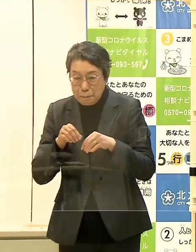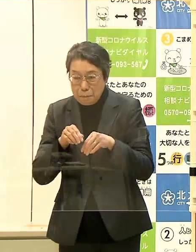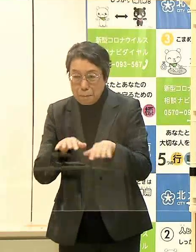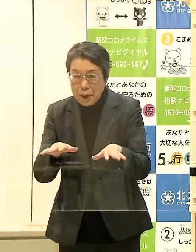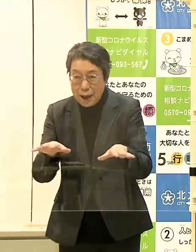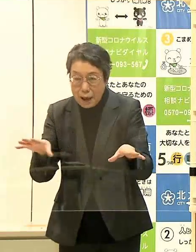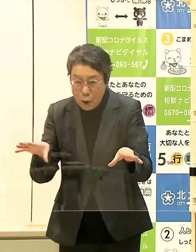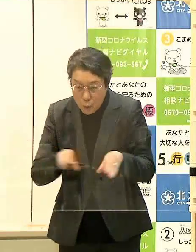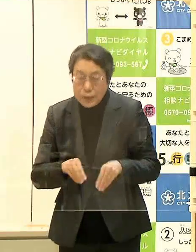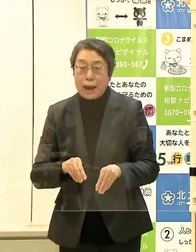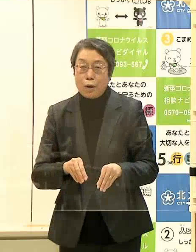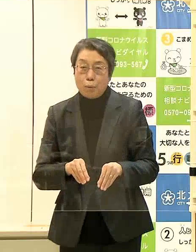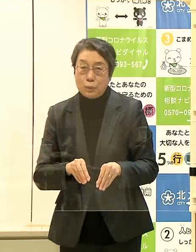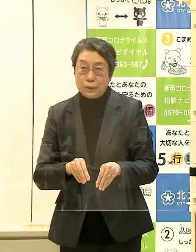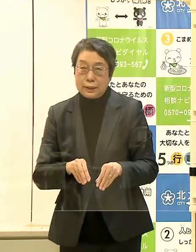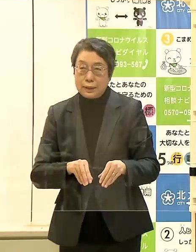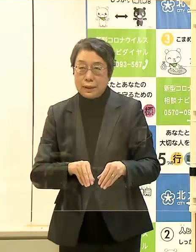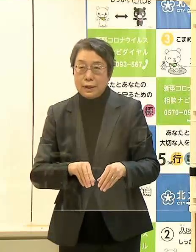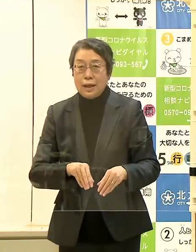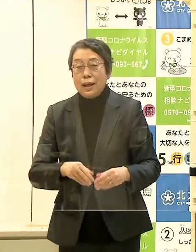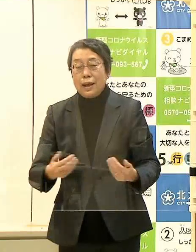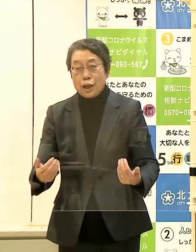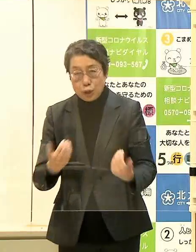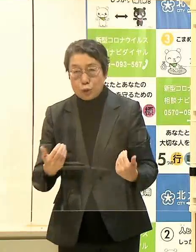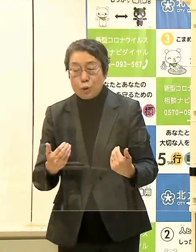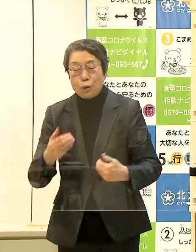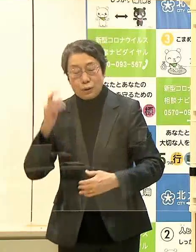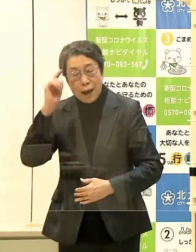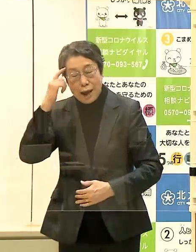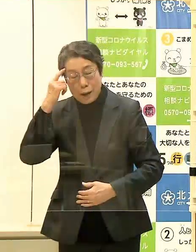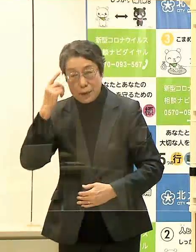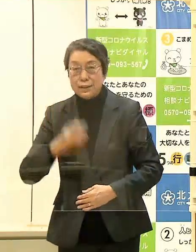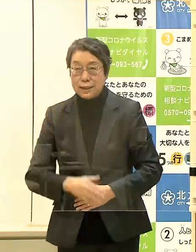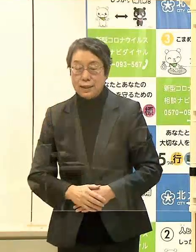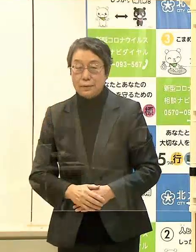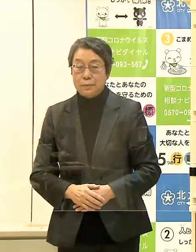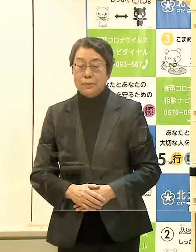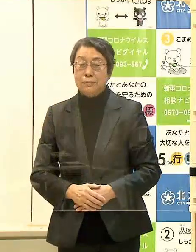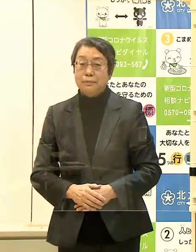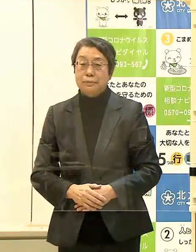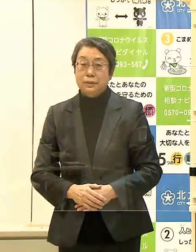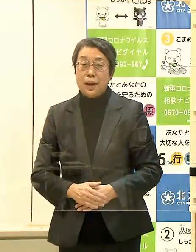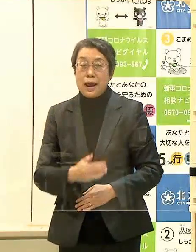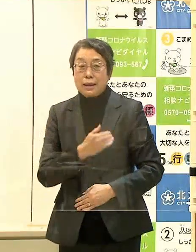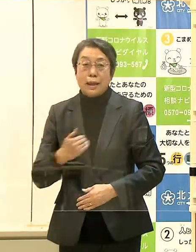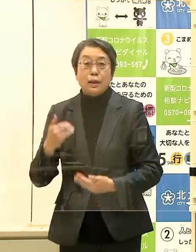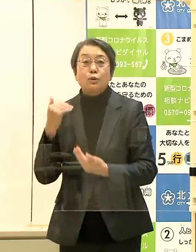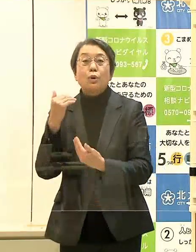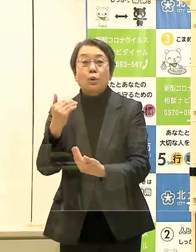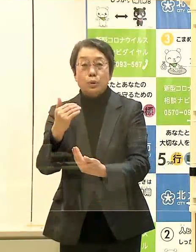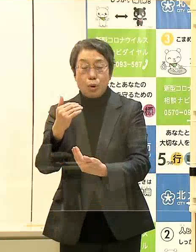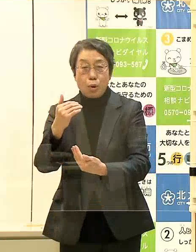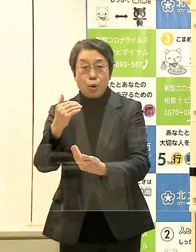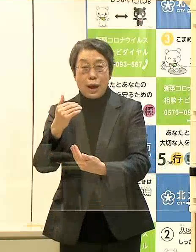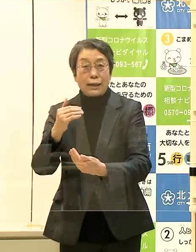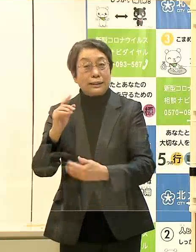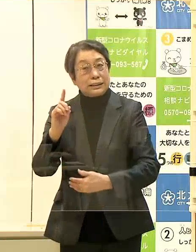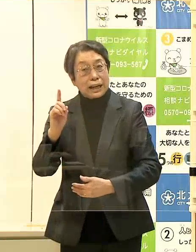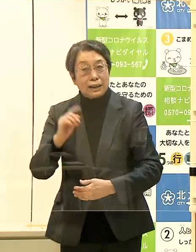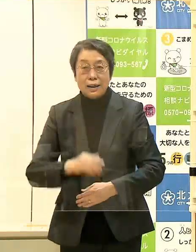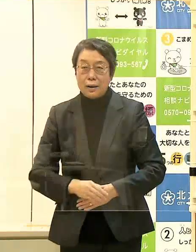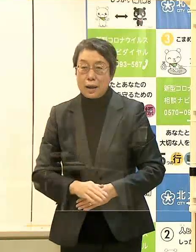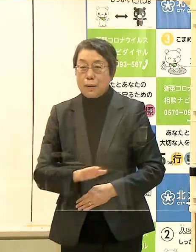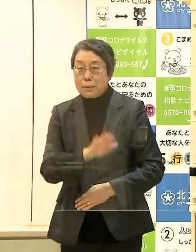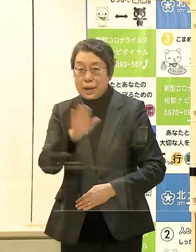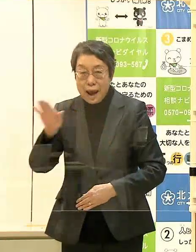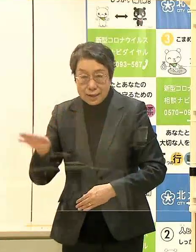を徹底しなければいけないと考えますそのためにできることもうすでに多くの